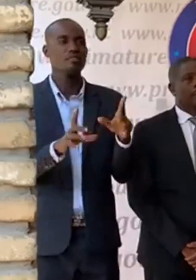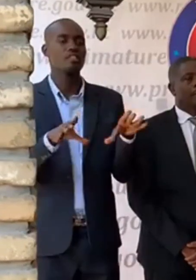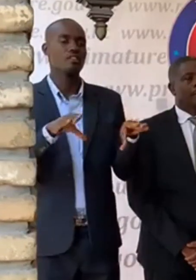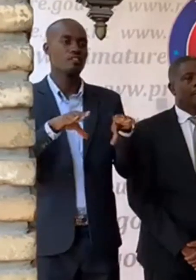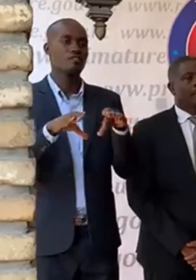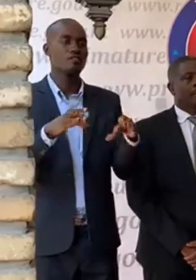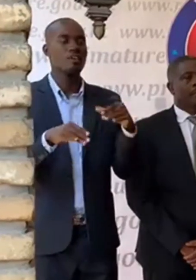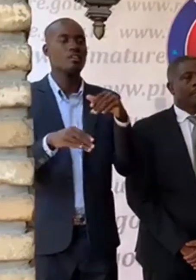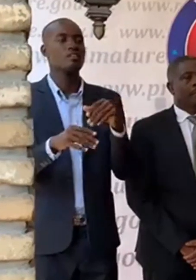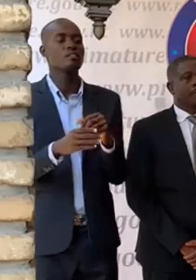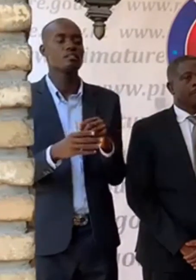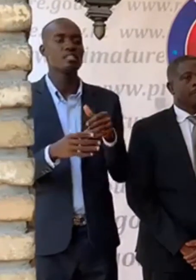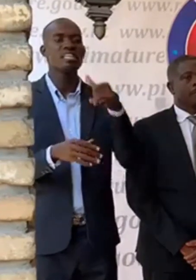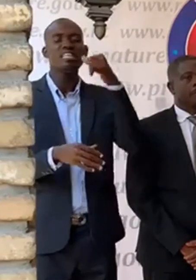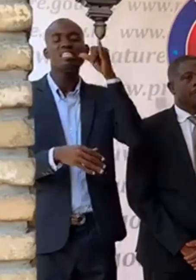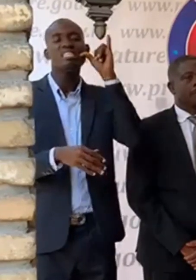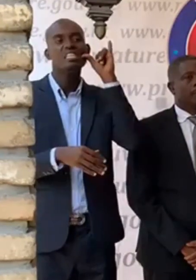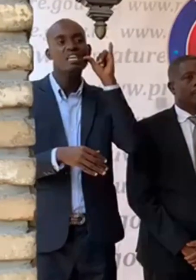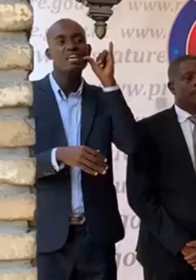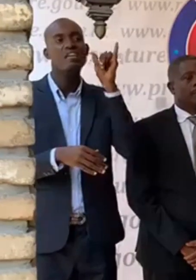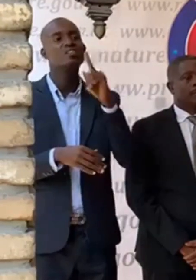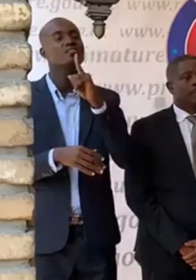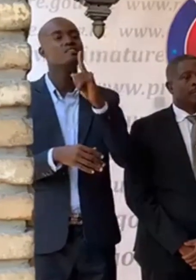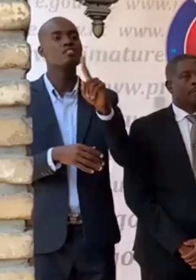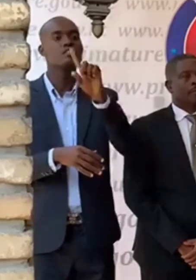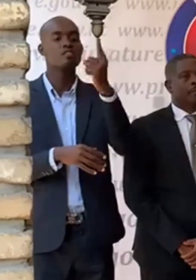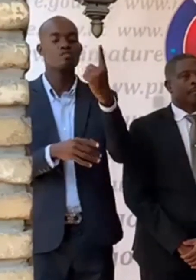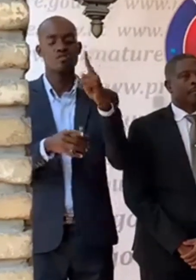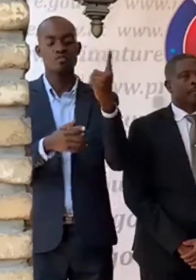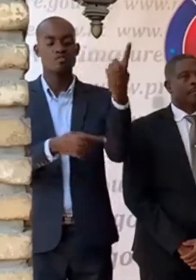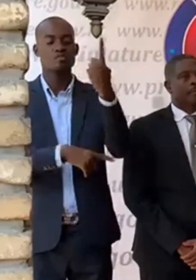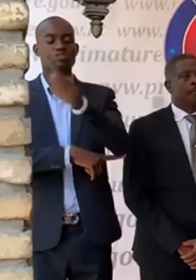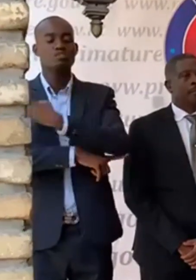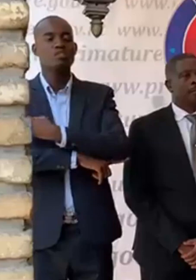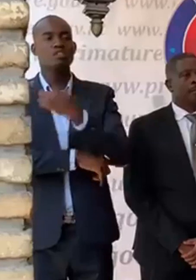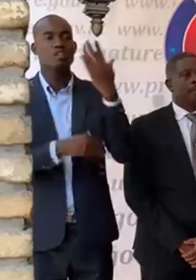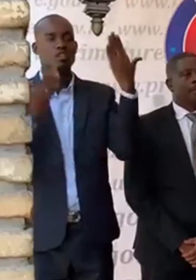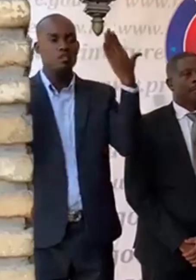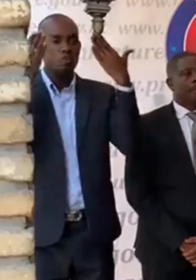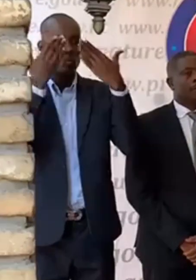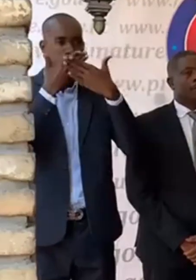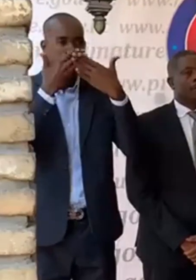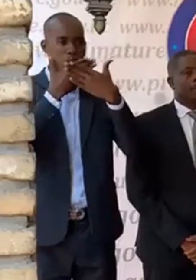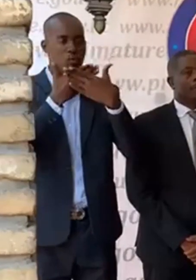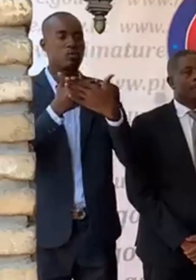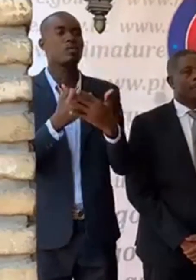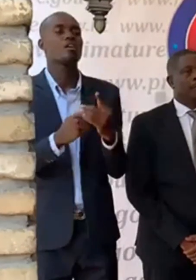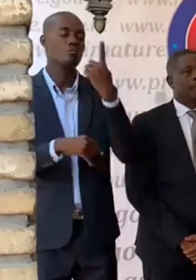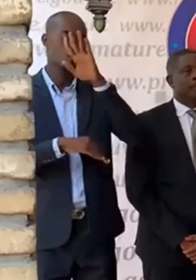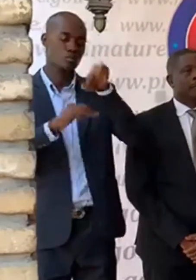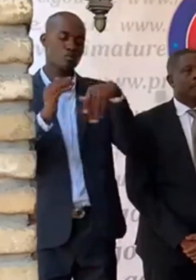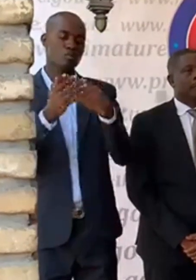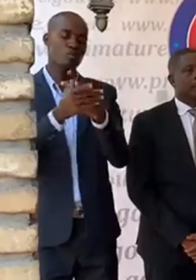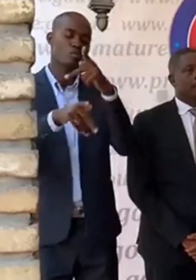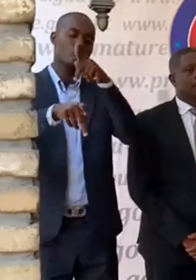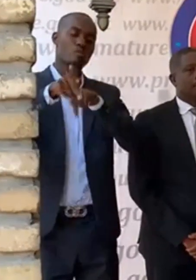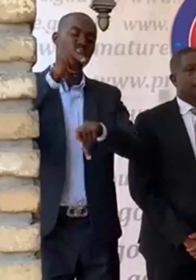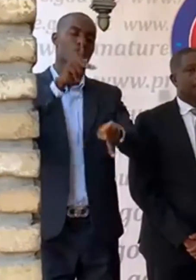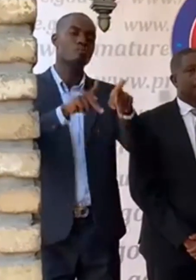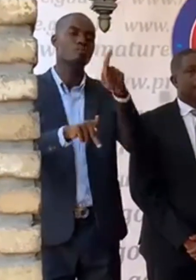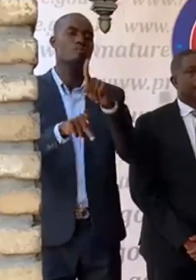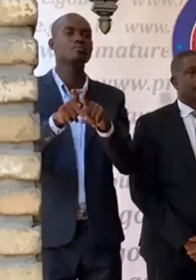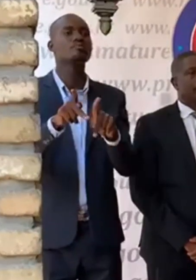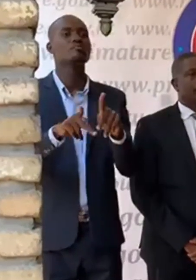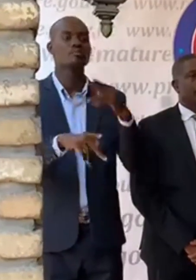dire nous comment ou même ou prend et démission premier ministre Joseph Jout. Qui ça ou penser des démission ça? Est-ce que